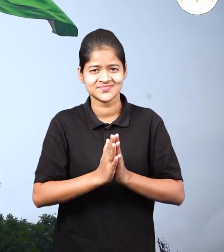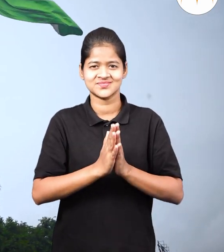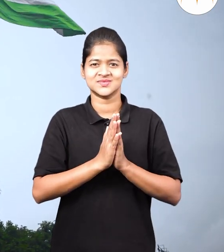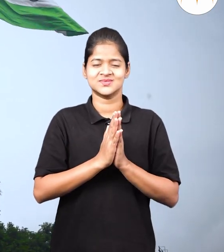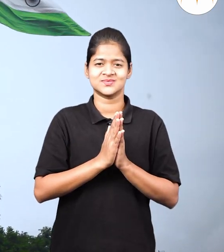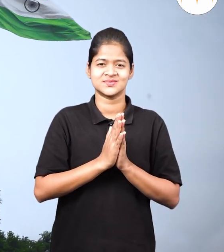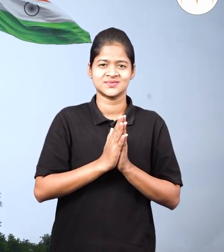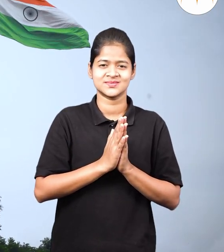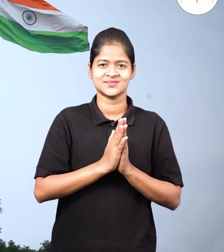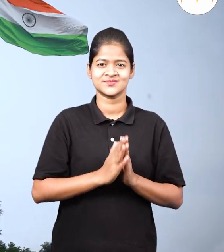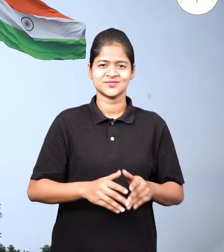सुखदां